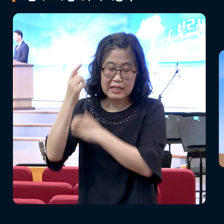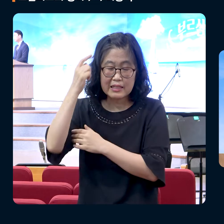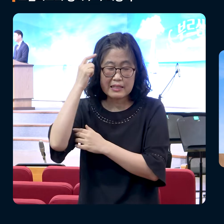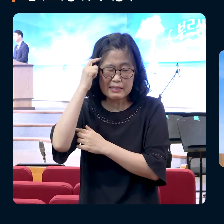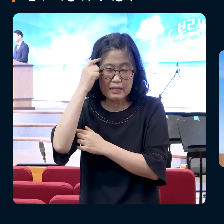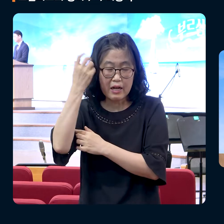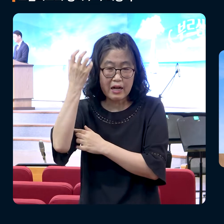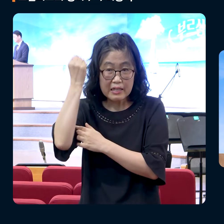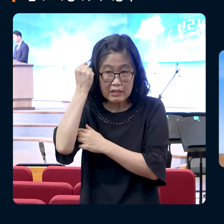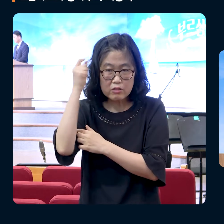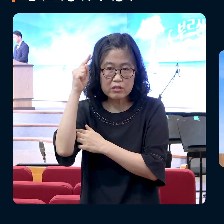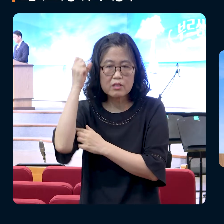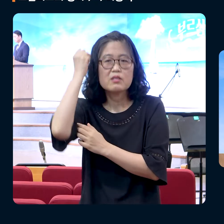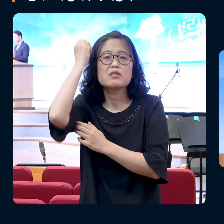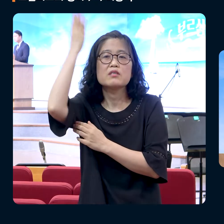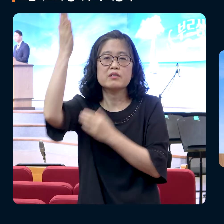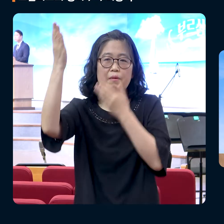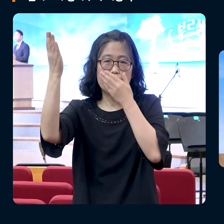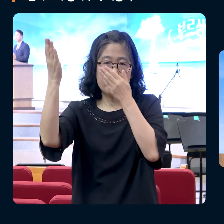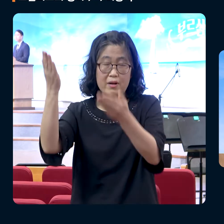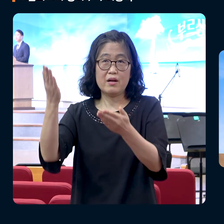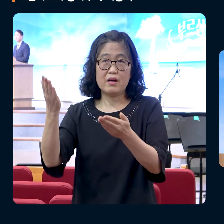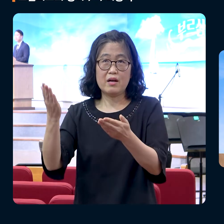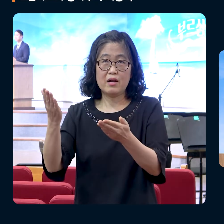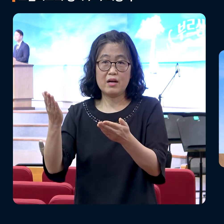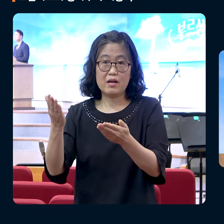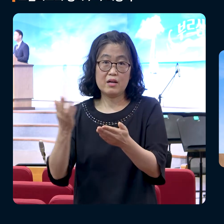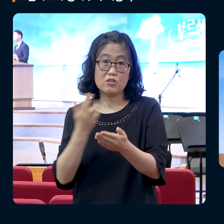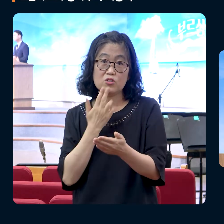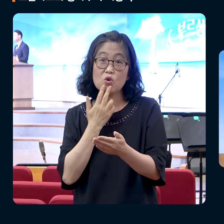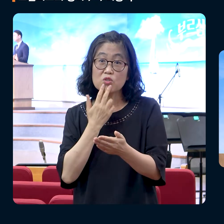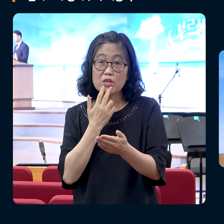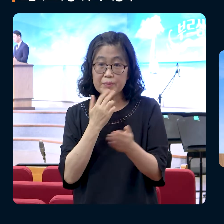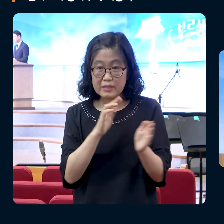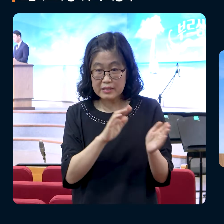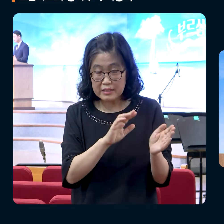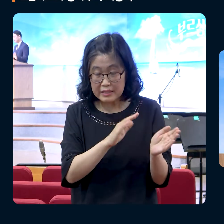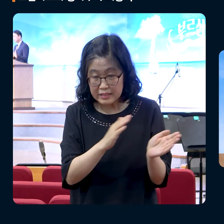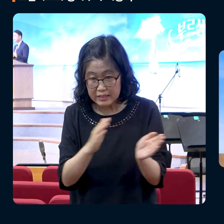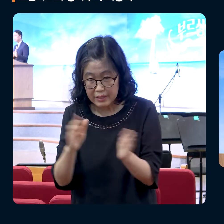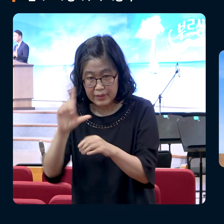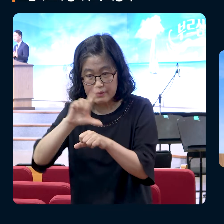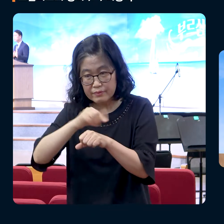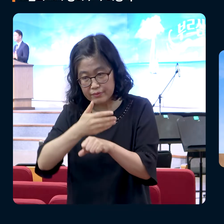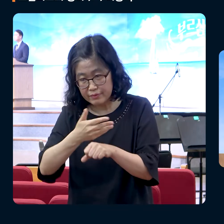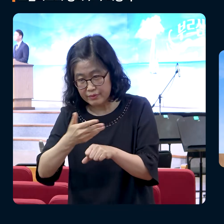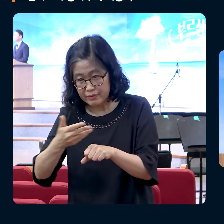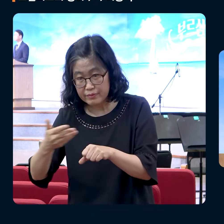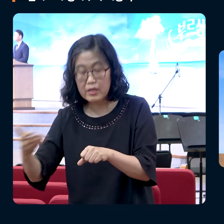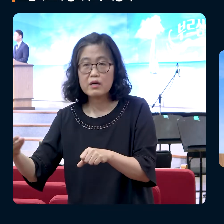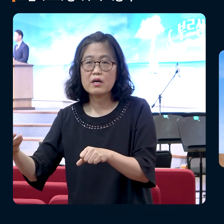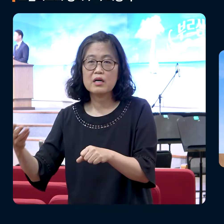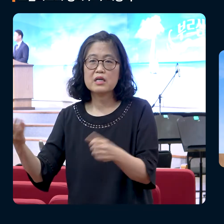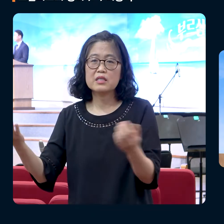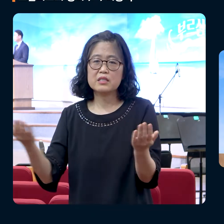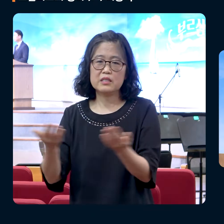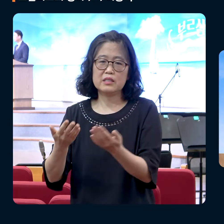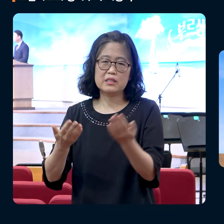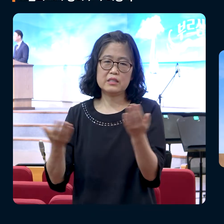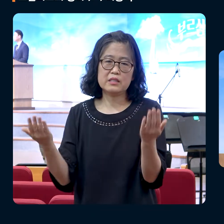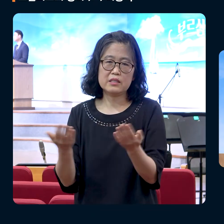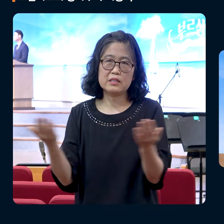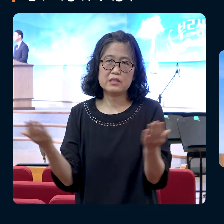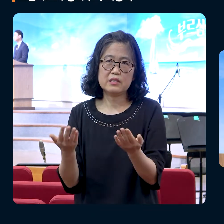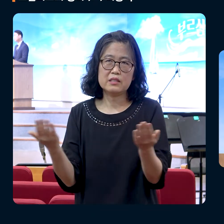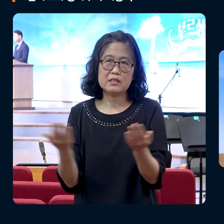있었다라고 고백하고 있는 것이죠. 그러니까 그만큼 요셉에게 지나왔던 시간들의 그 일들은 우리가 가히